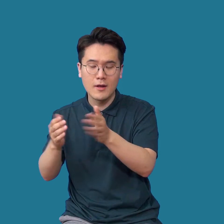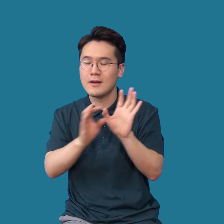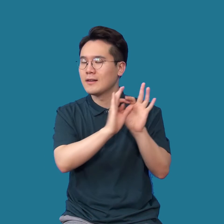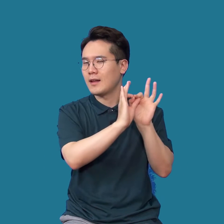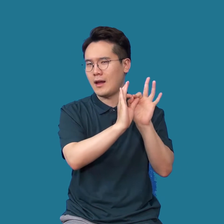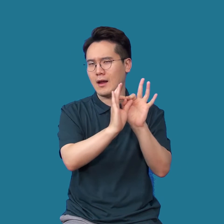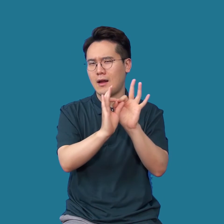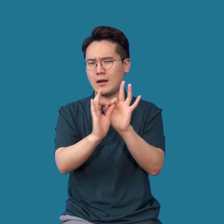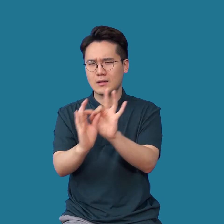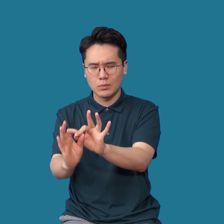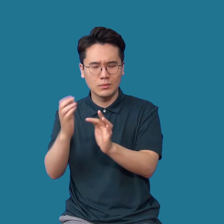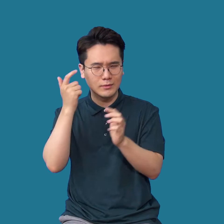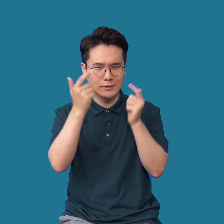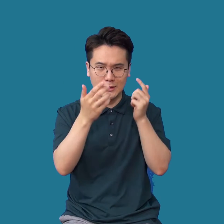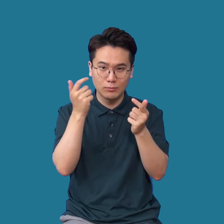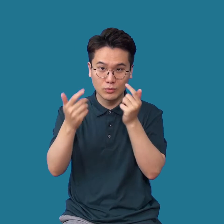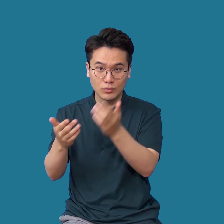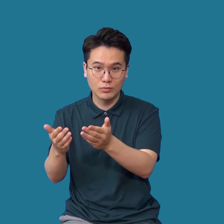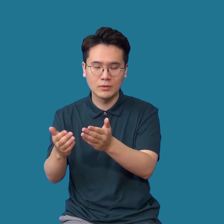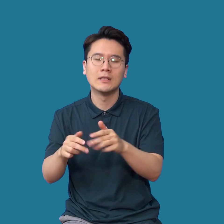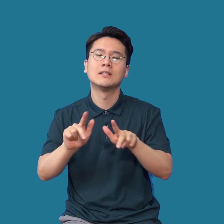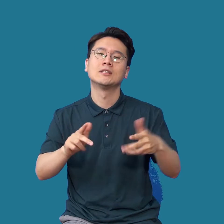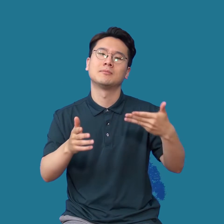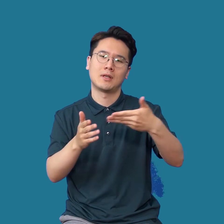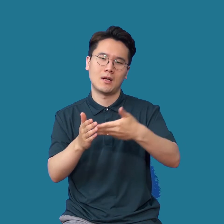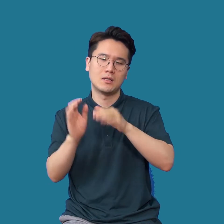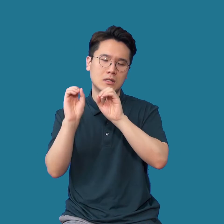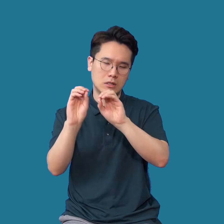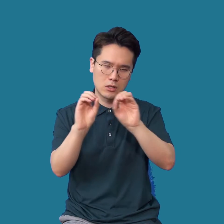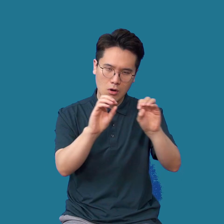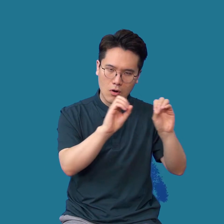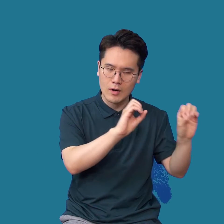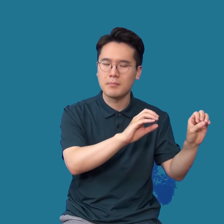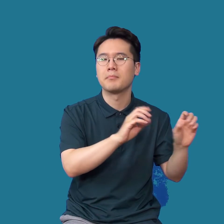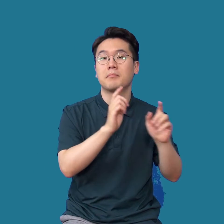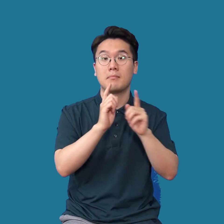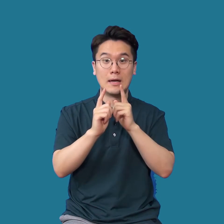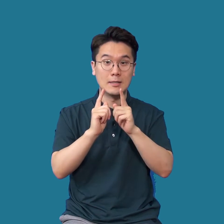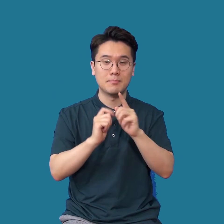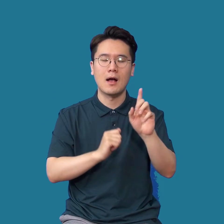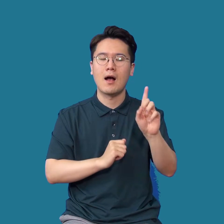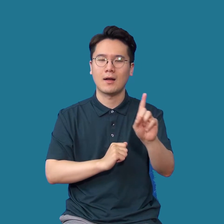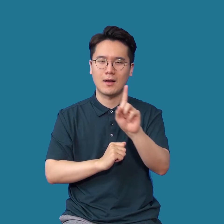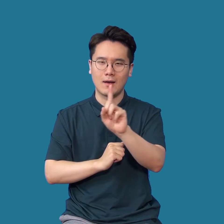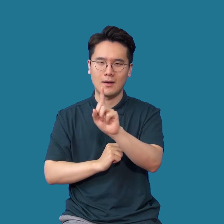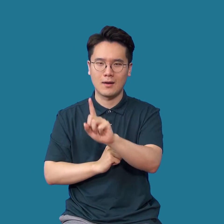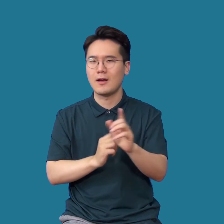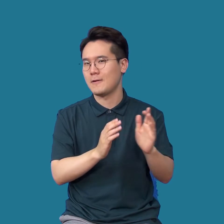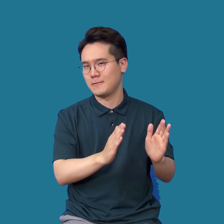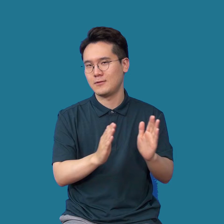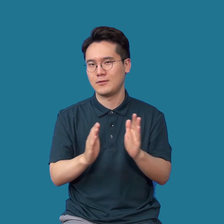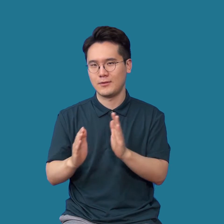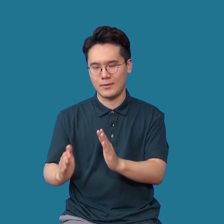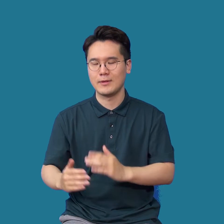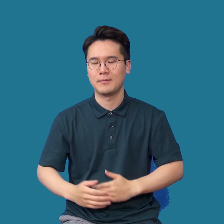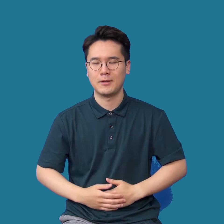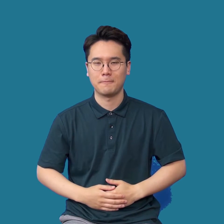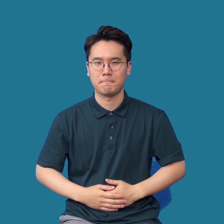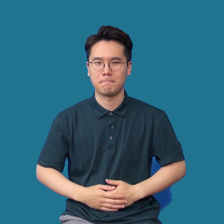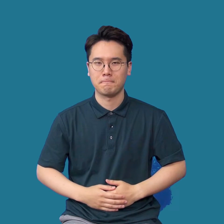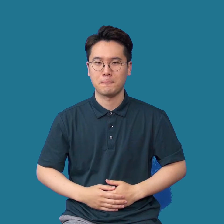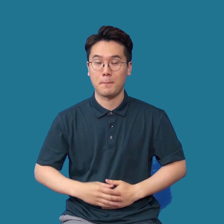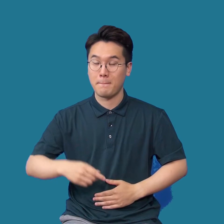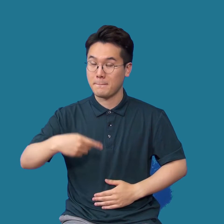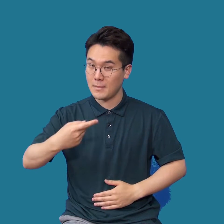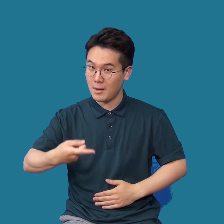연이어서 쏟아내면서 지금까지 증거한 말씀을 하나하나 다집니다. 그런 다음에